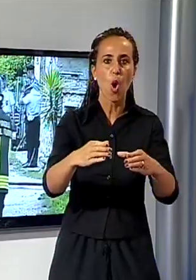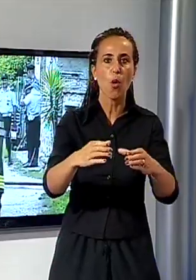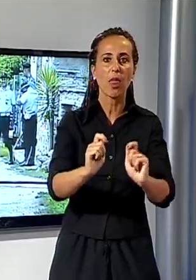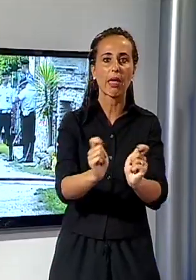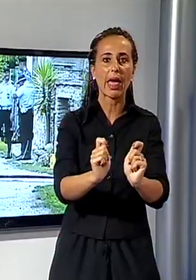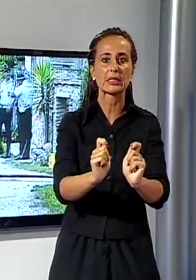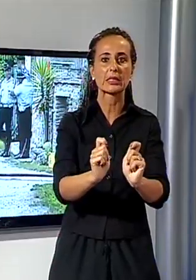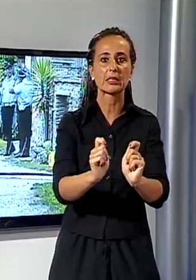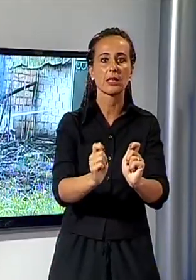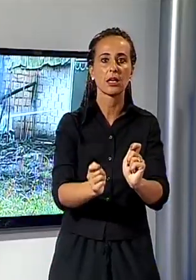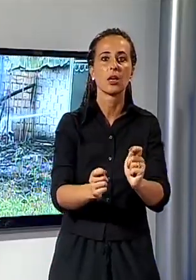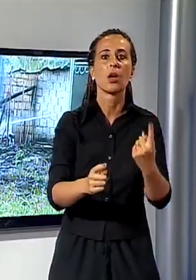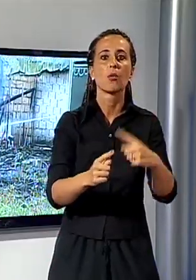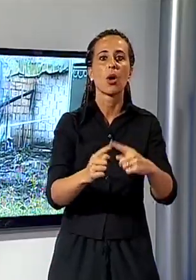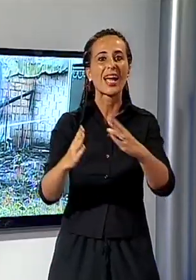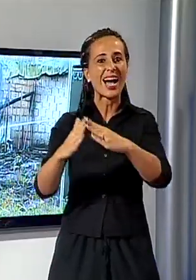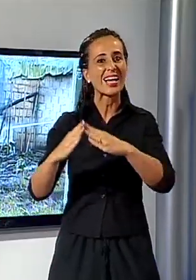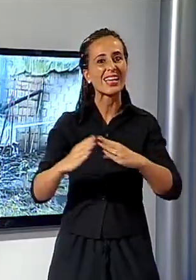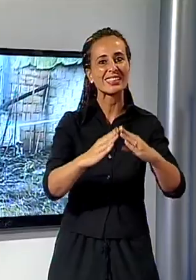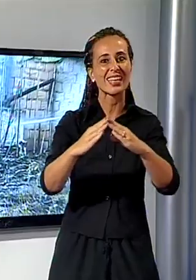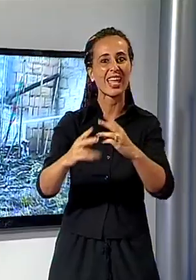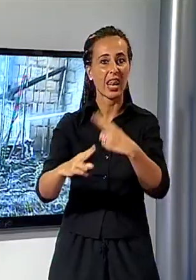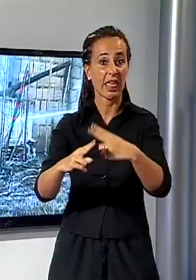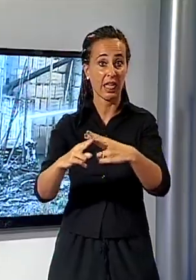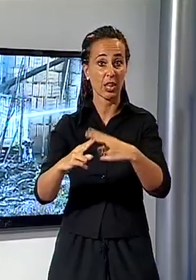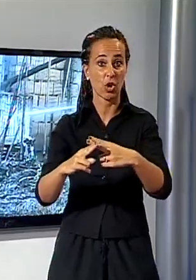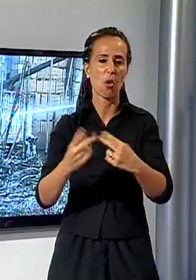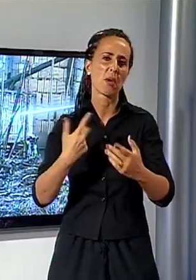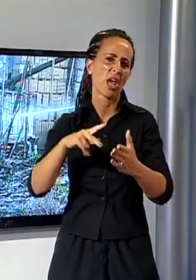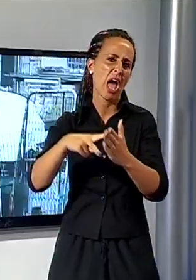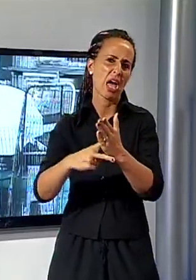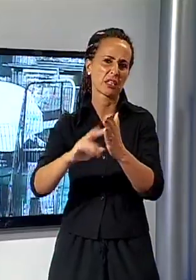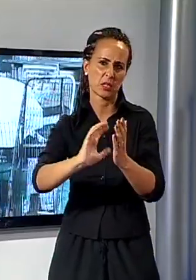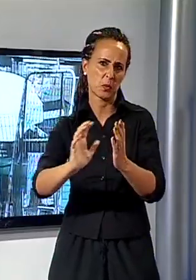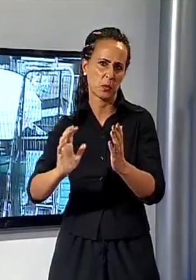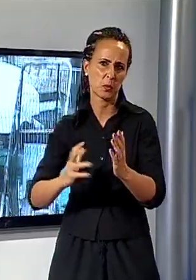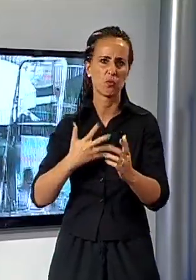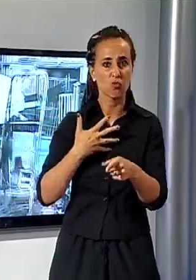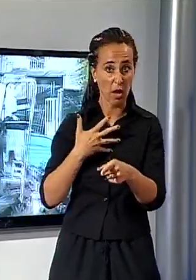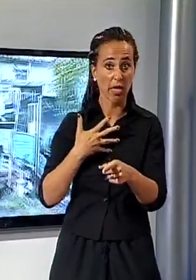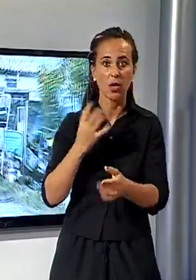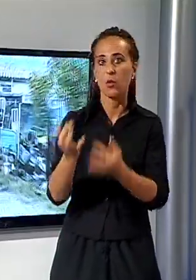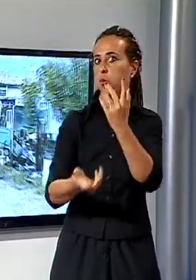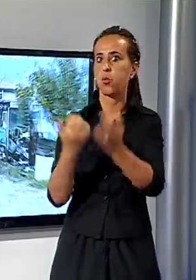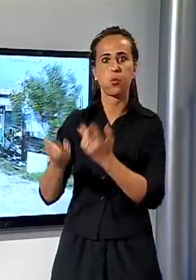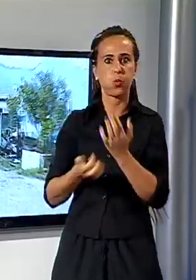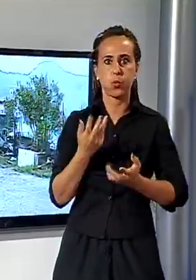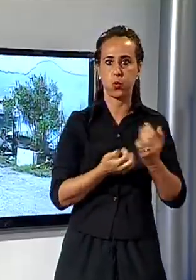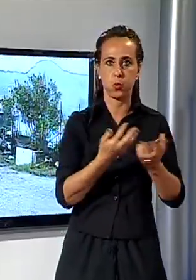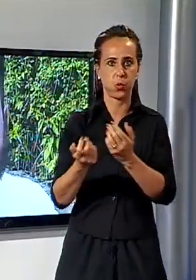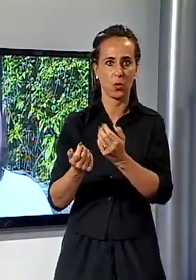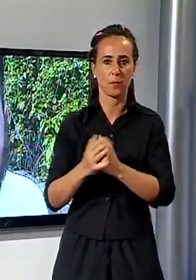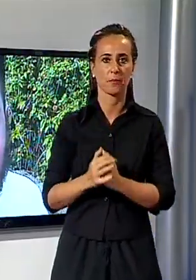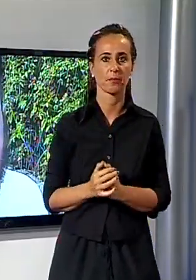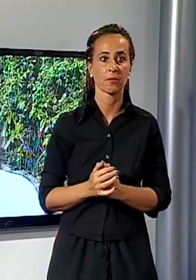stato un pericoloso incendio. Ce ne parla Massimo Mazzolini. Un boato violento, poi una lunga colonna di fumo